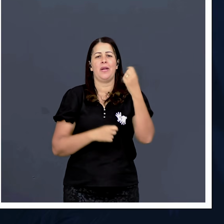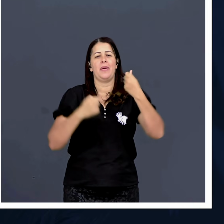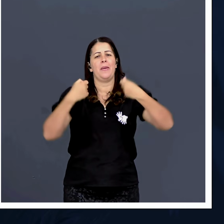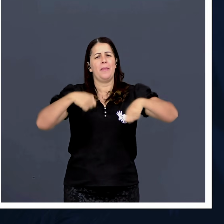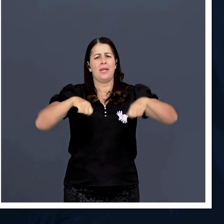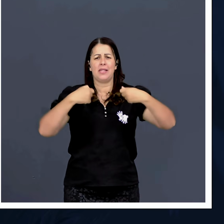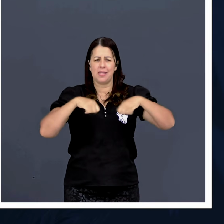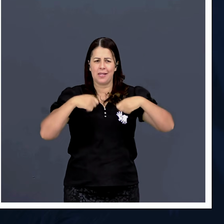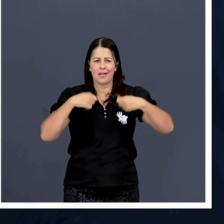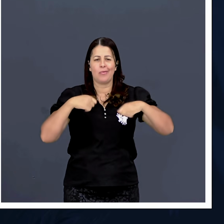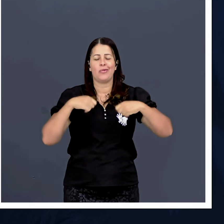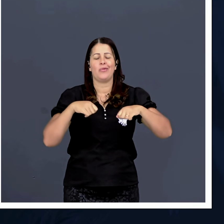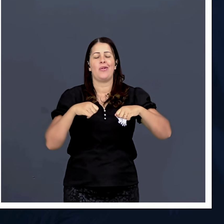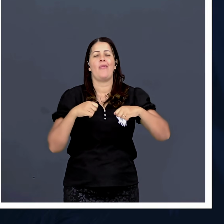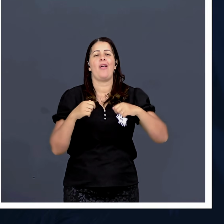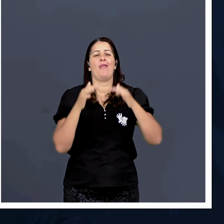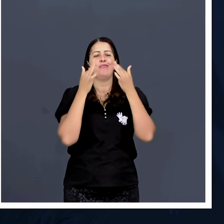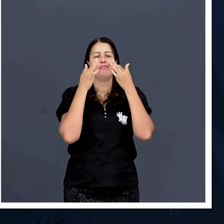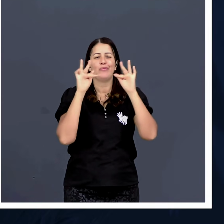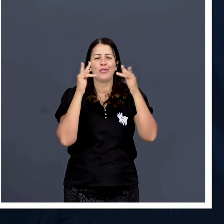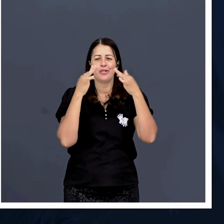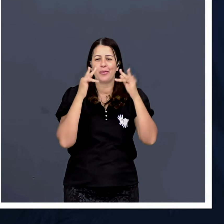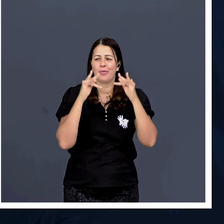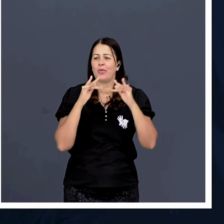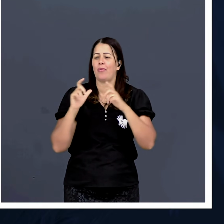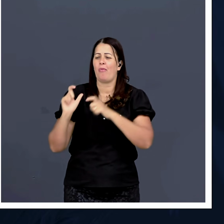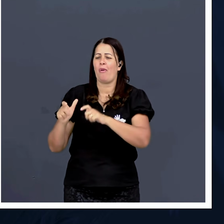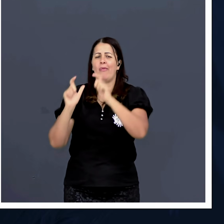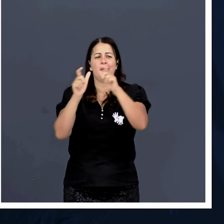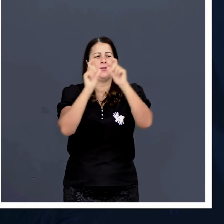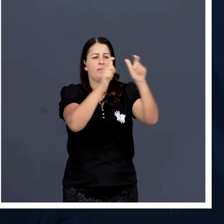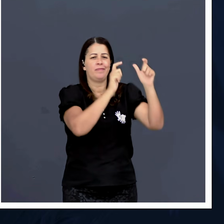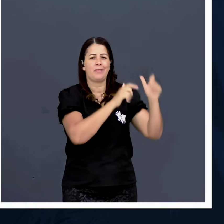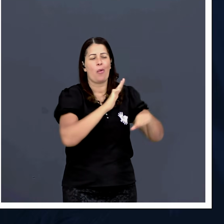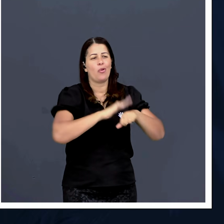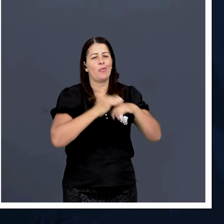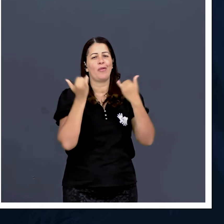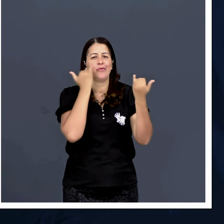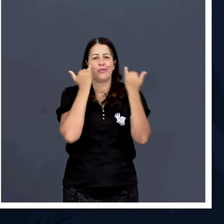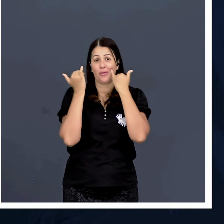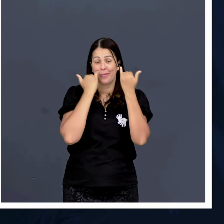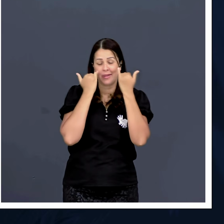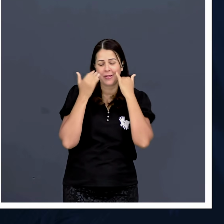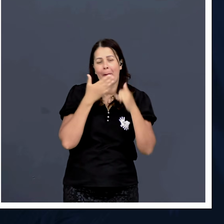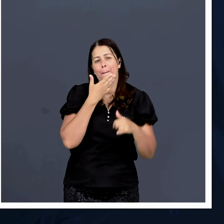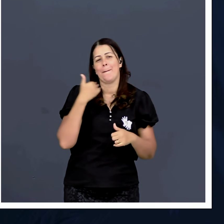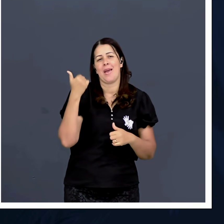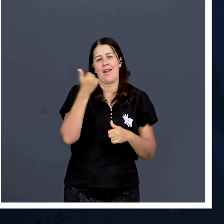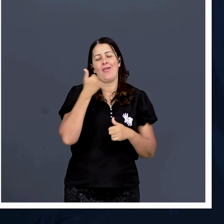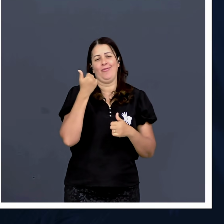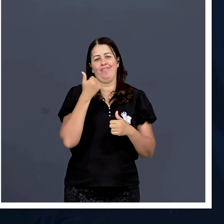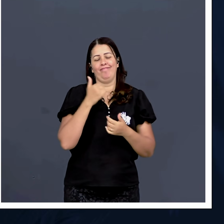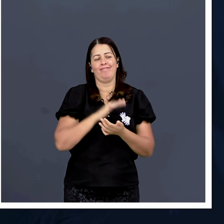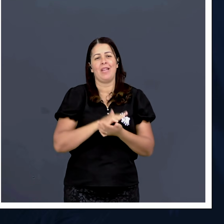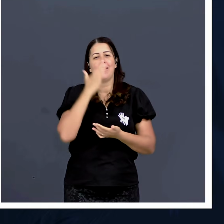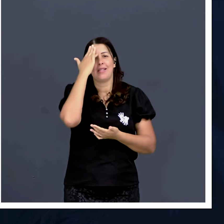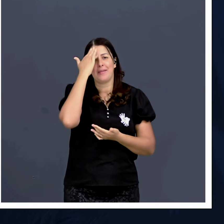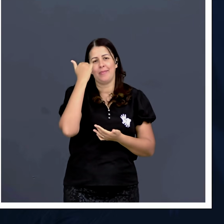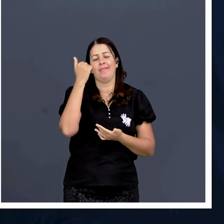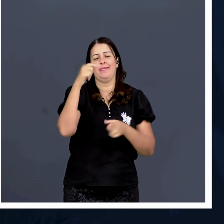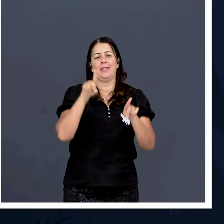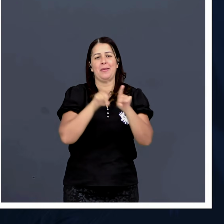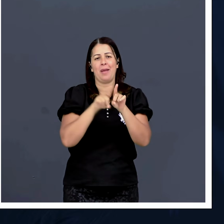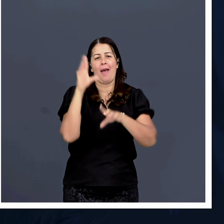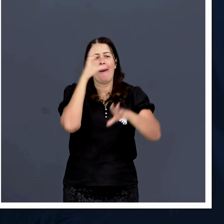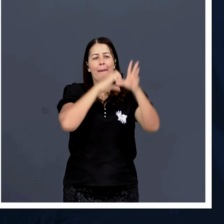dar bons testemunhos enquanto cristão em todos os lugares. E quanto mais informações, mais qualificados a gente fica,